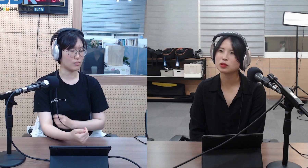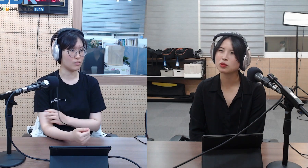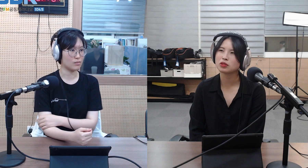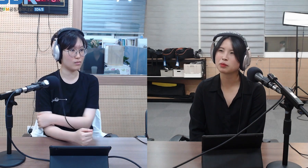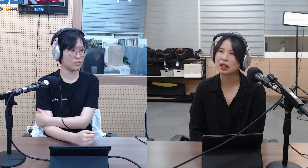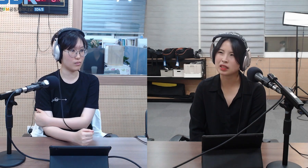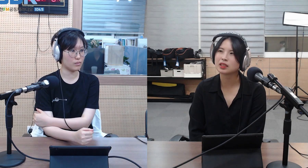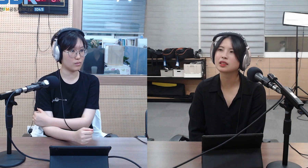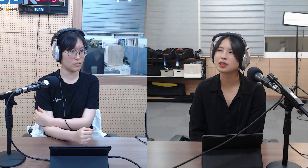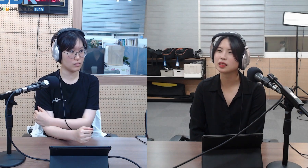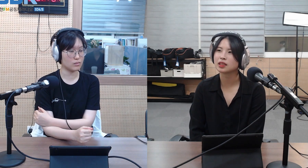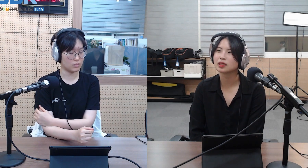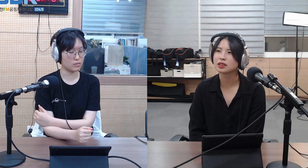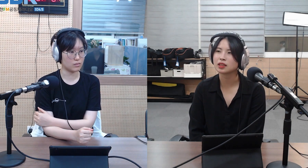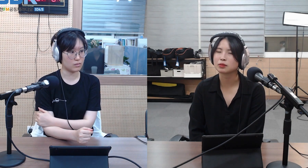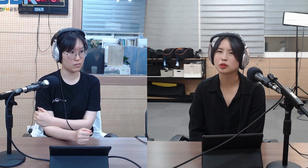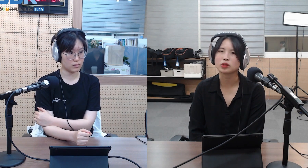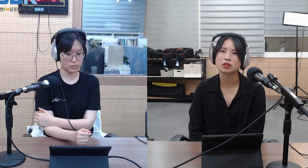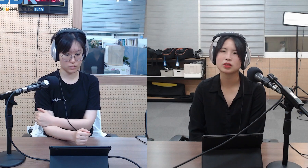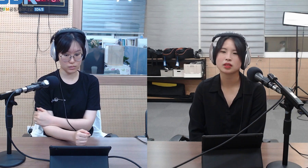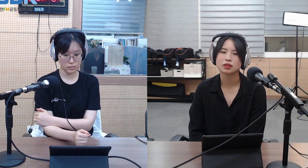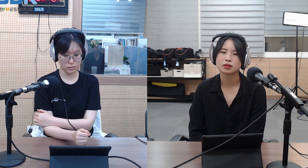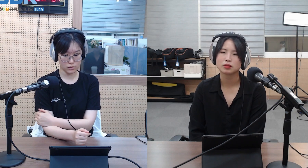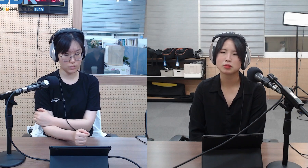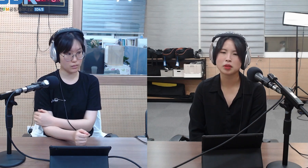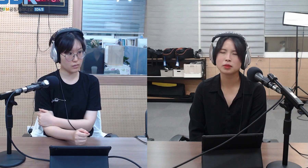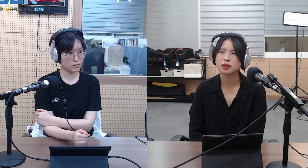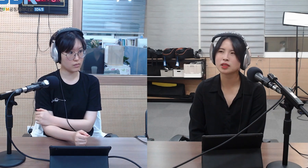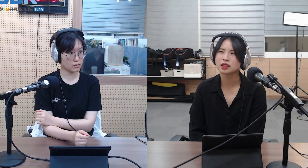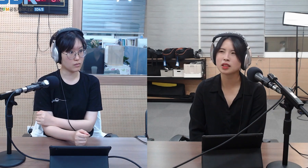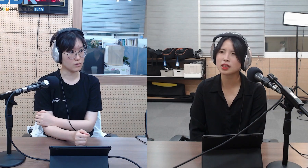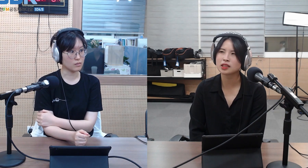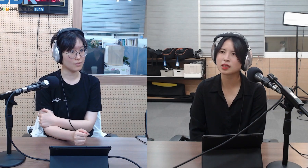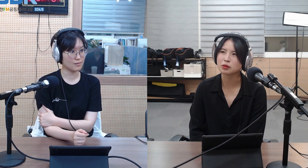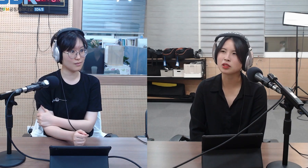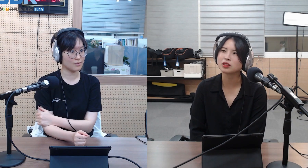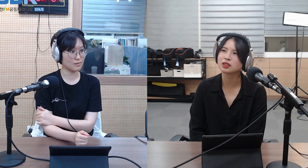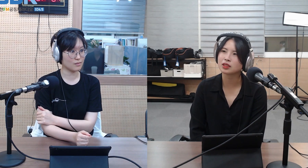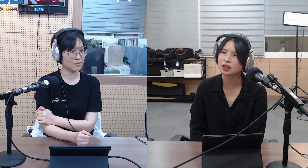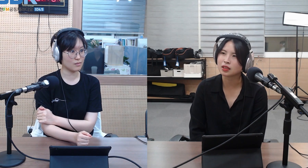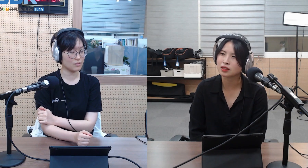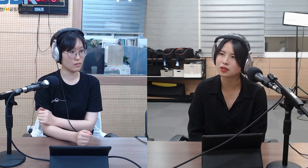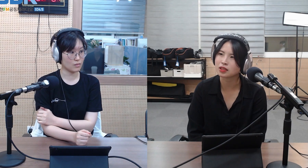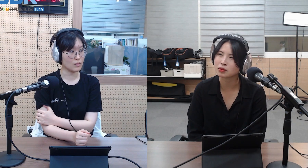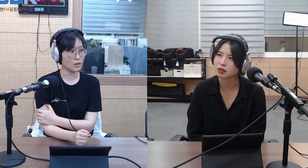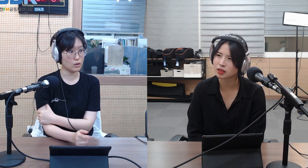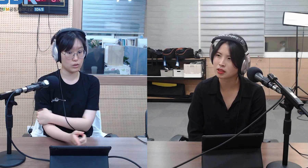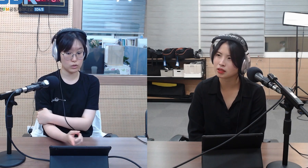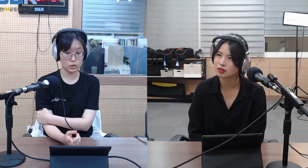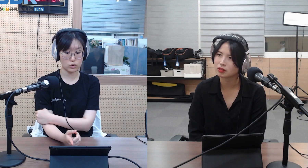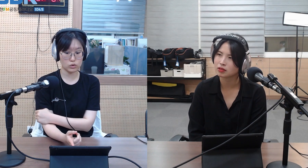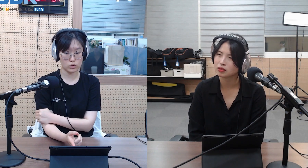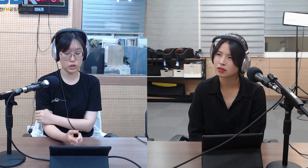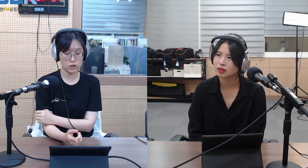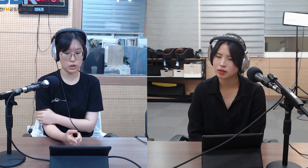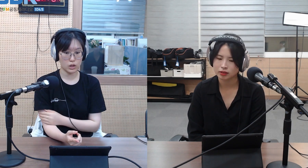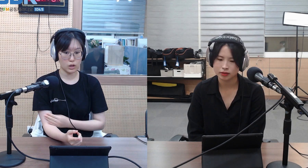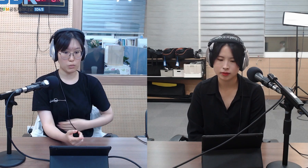교육은 받아야 되니까 그냥 뭐 빨리빨리 진행하자 뭐 이런 식의 그런 느낌인 것 같아요. 저도 그